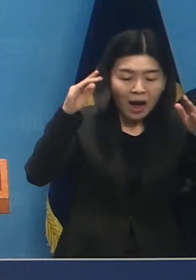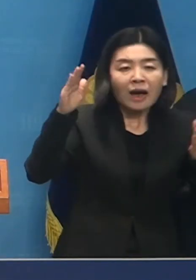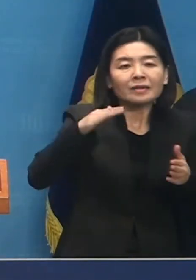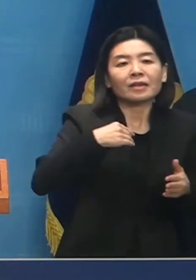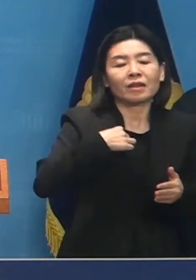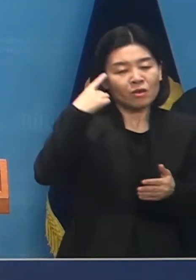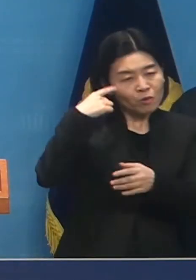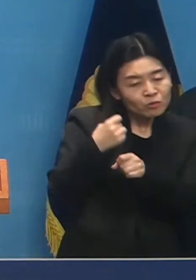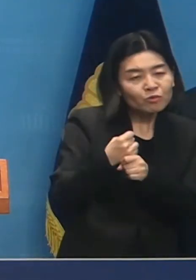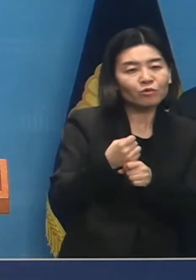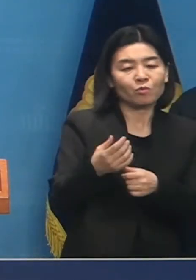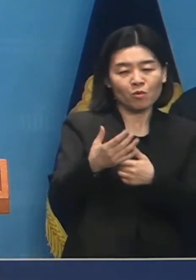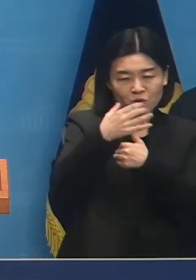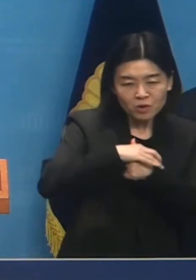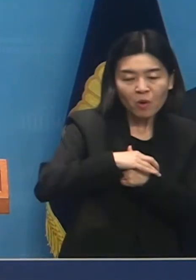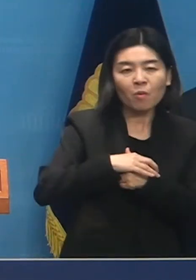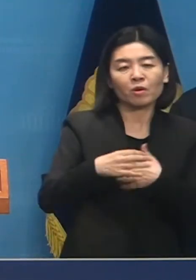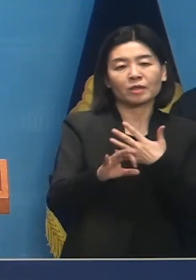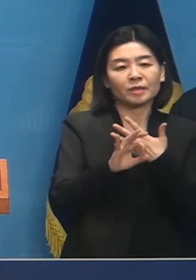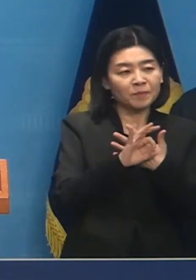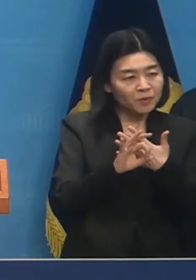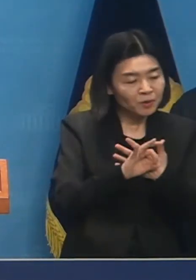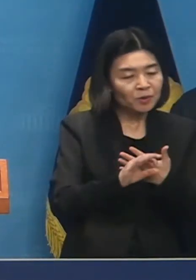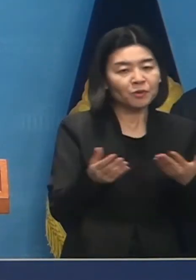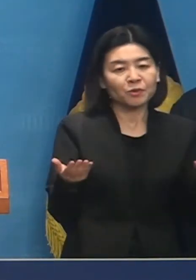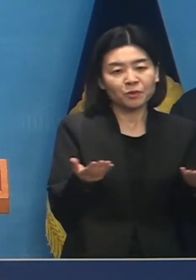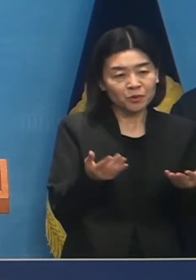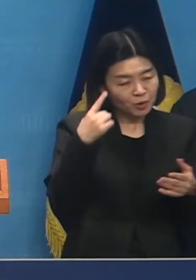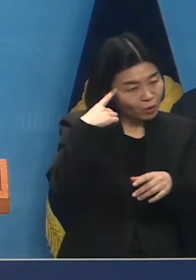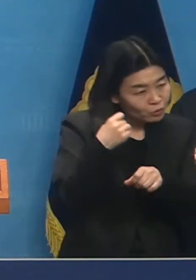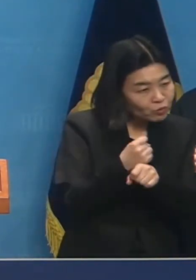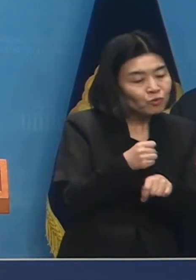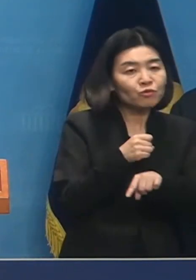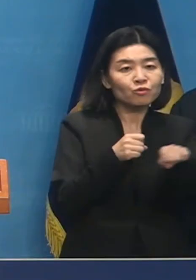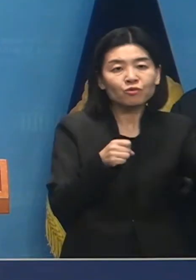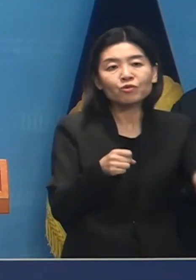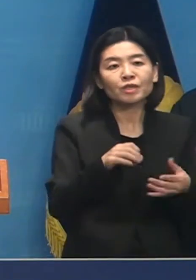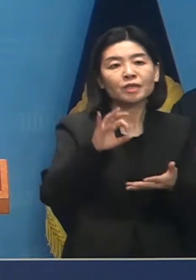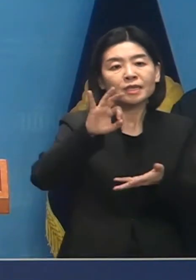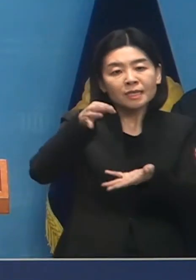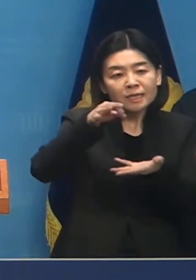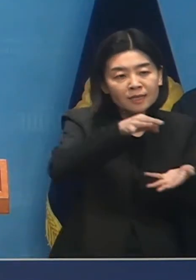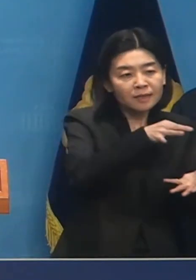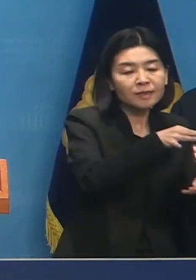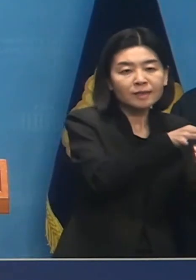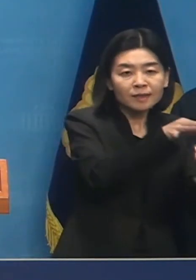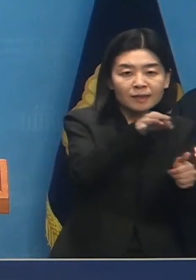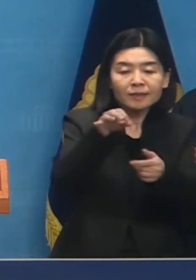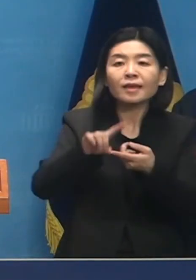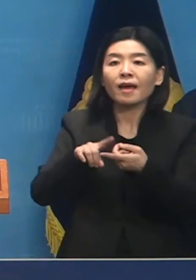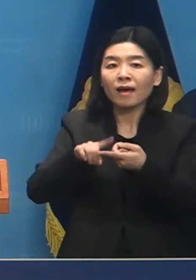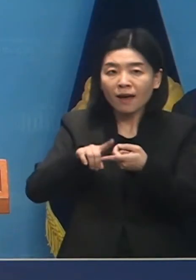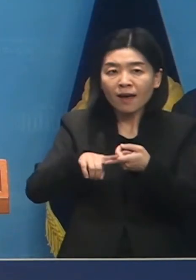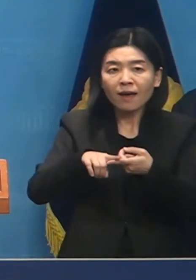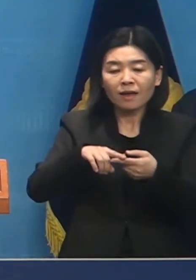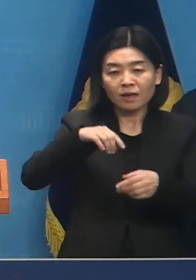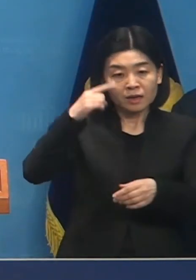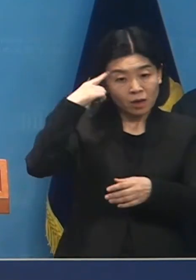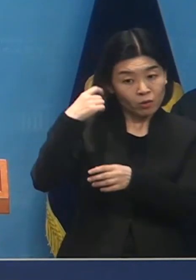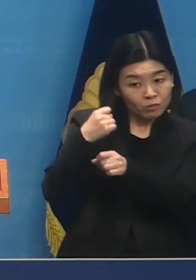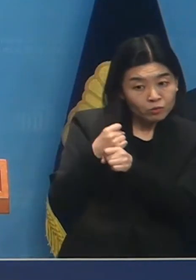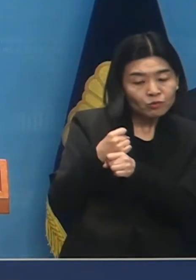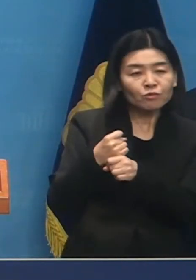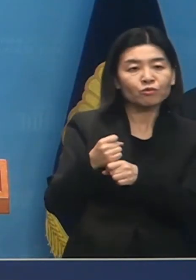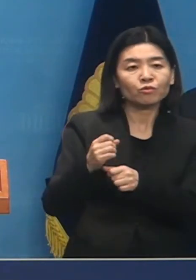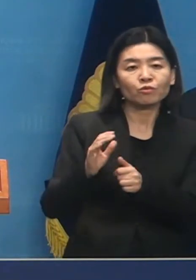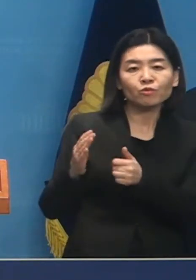위촉연구원, 그런 비정규직 연구원들에 대한 인건비와 또 그 제반으로 하는 연구를 할 수